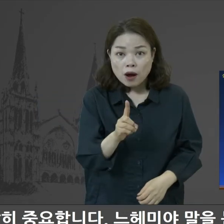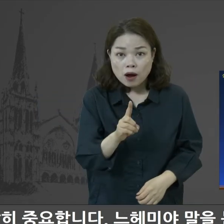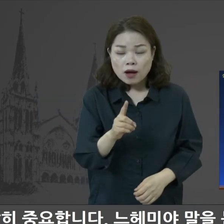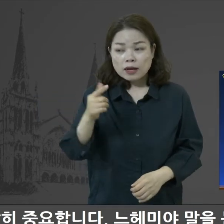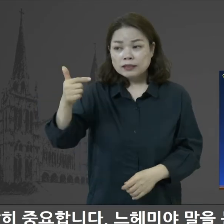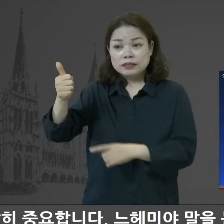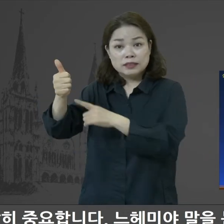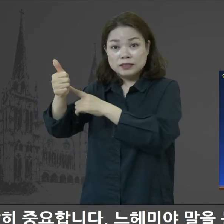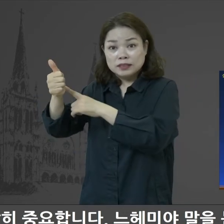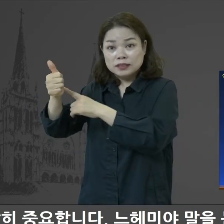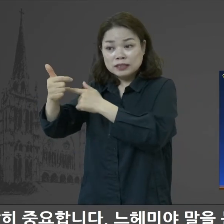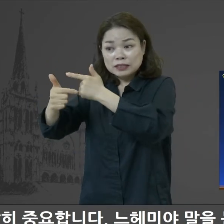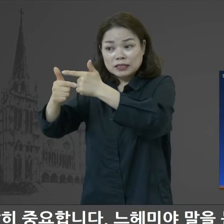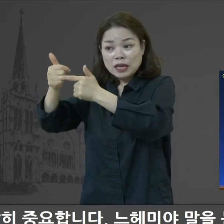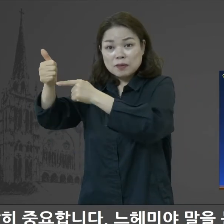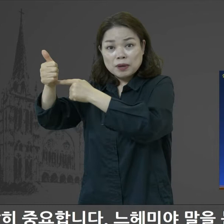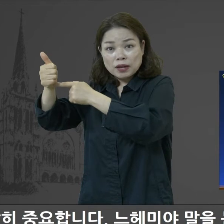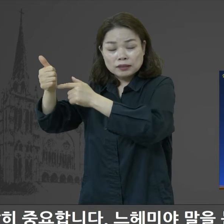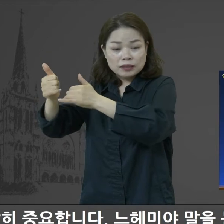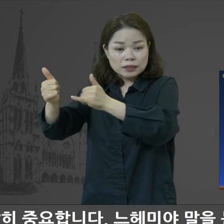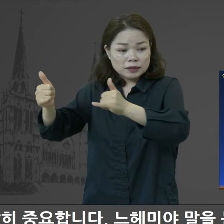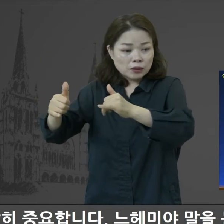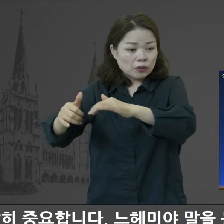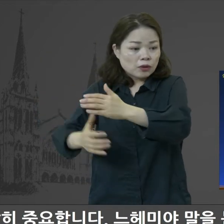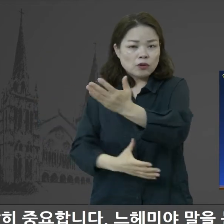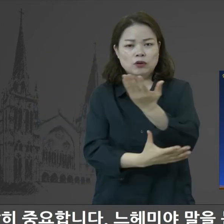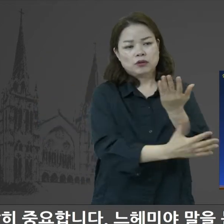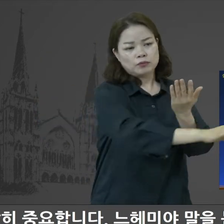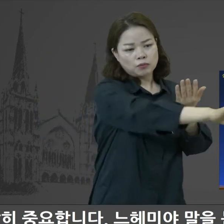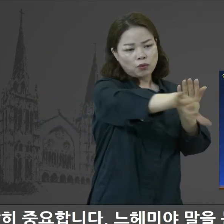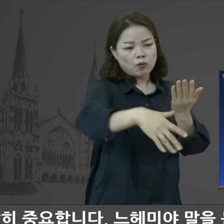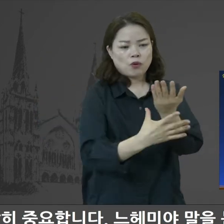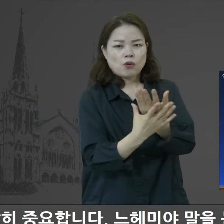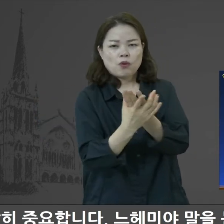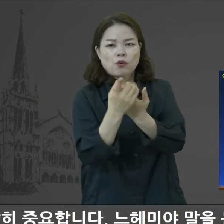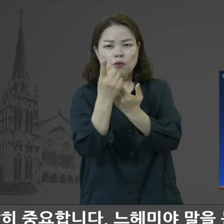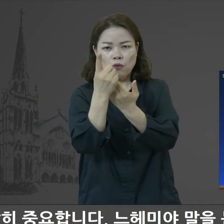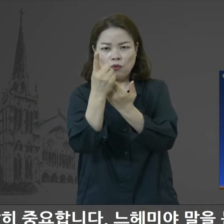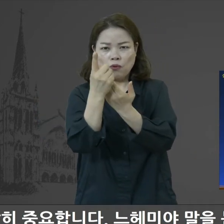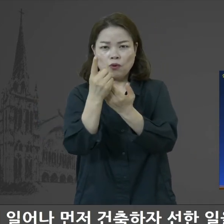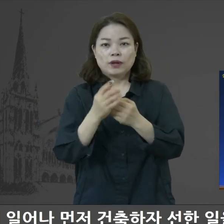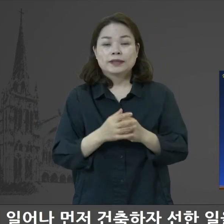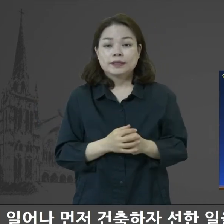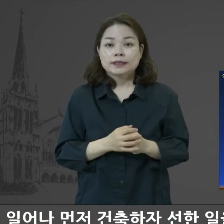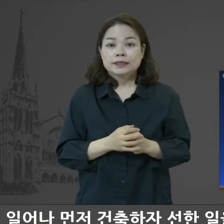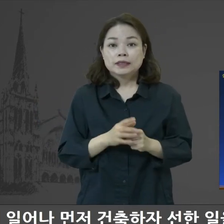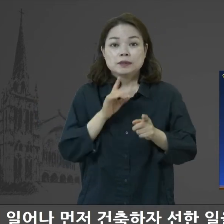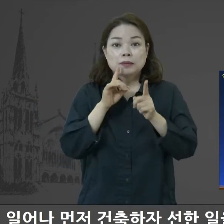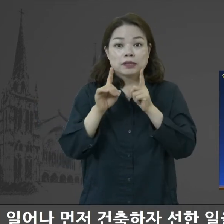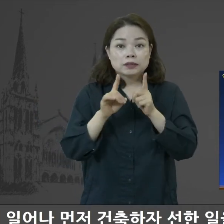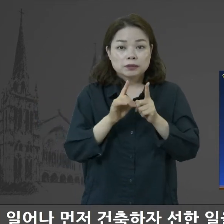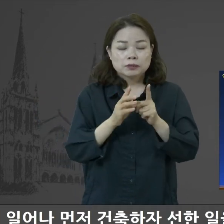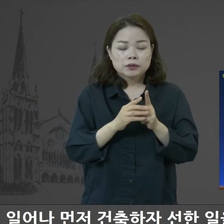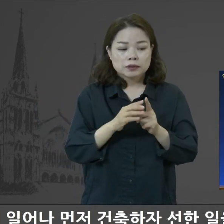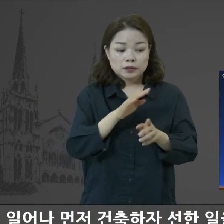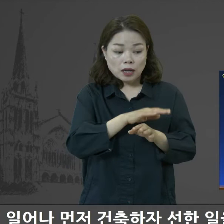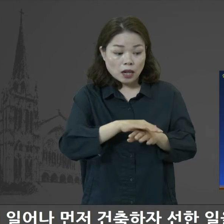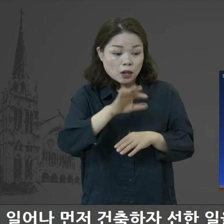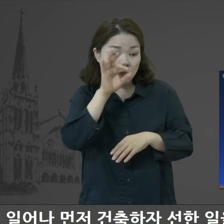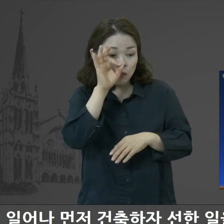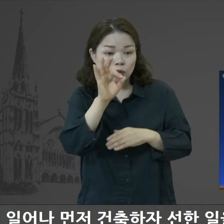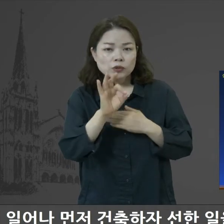느헤미야 한 사람의 마음이 모두의 마음이 되는 순간입니다. 그런데 여러분, 이 말씀을 한 번 더